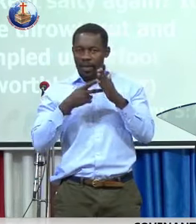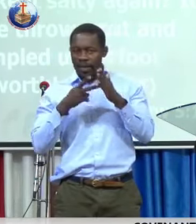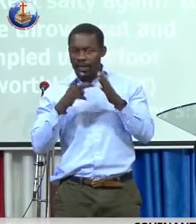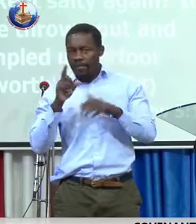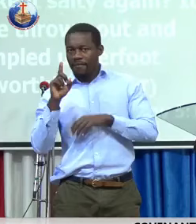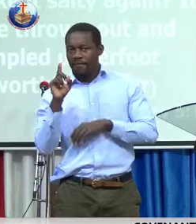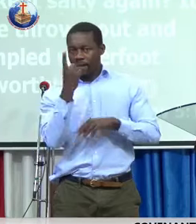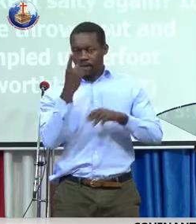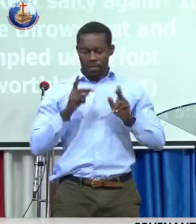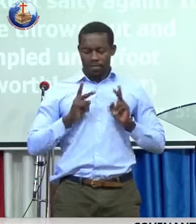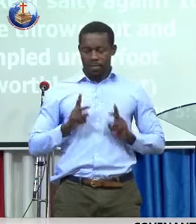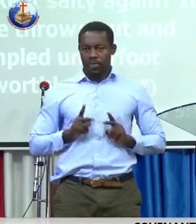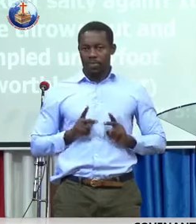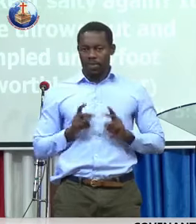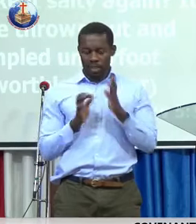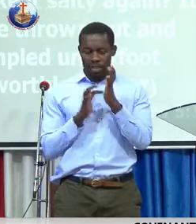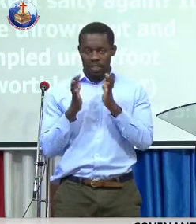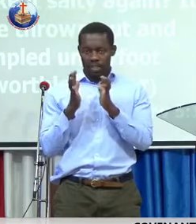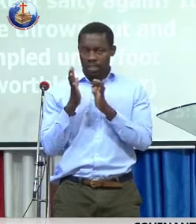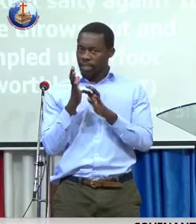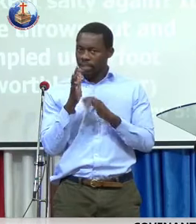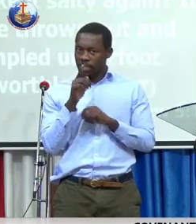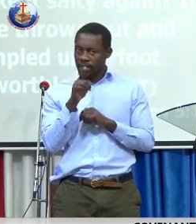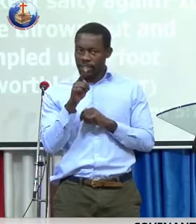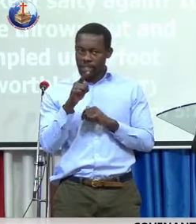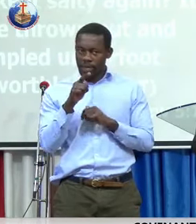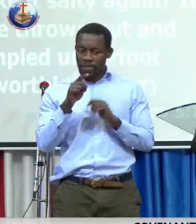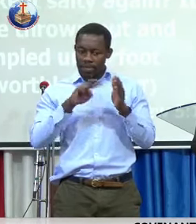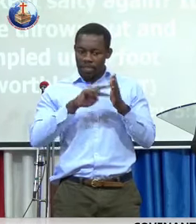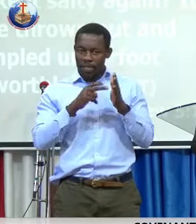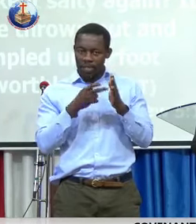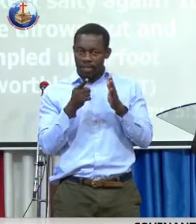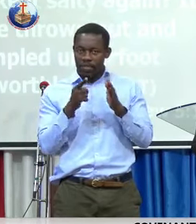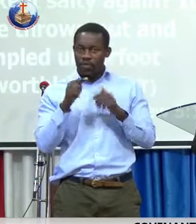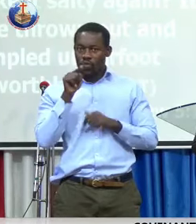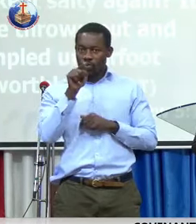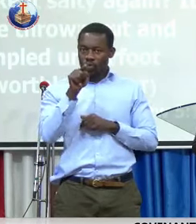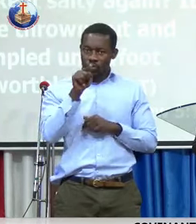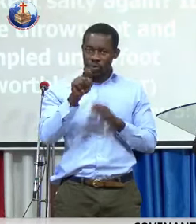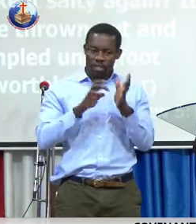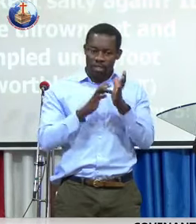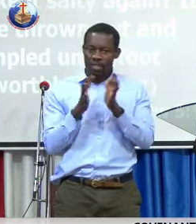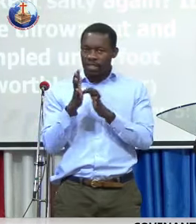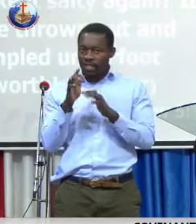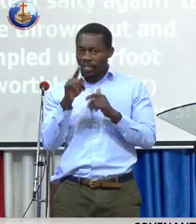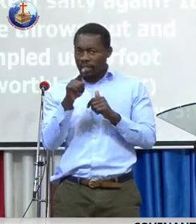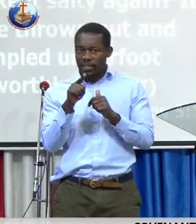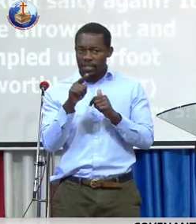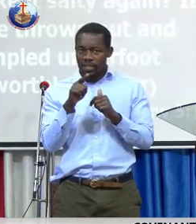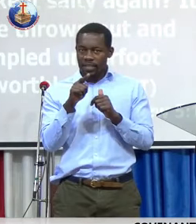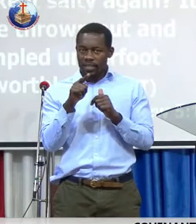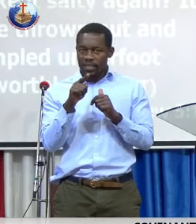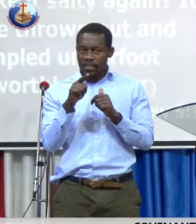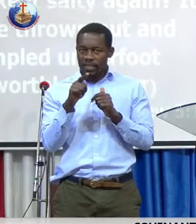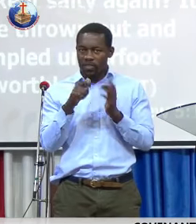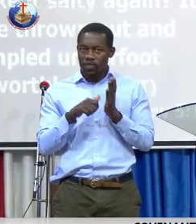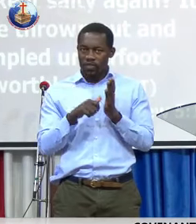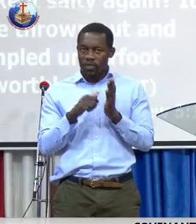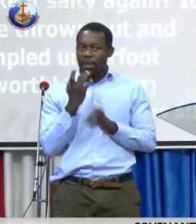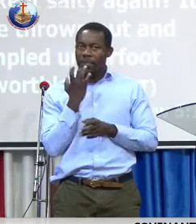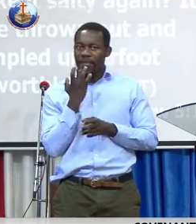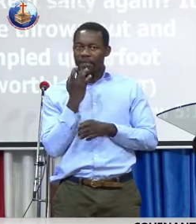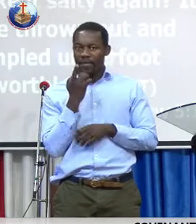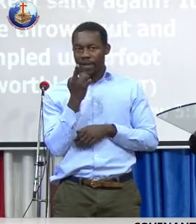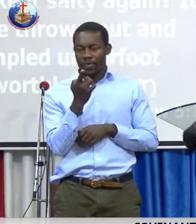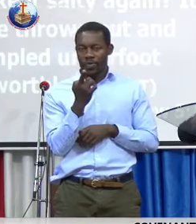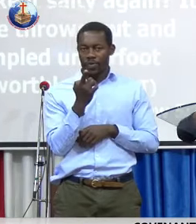present. Haikuwa ni hali ya watu wengi wakati wa sasa. Okay, so in